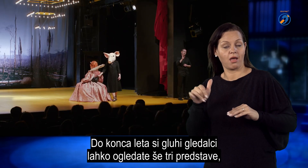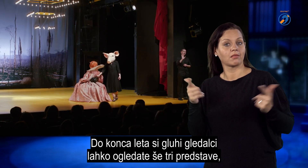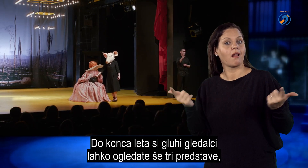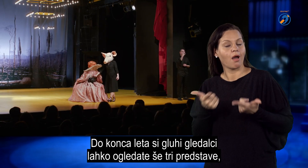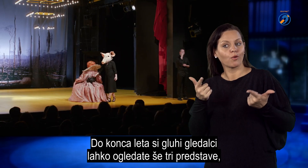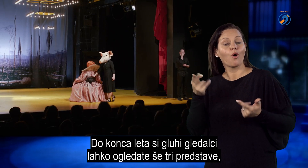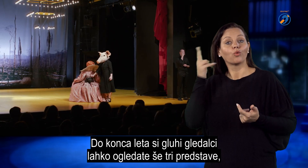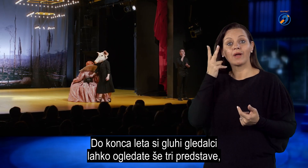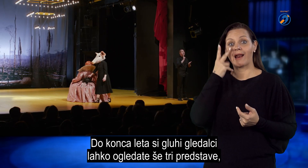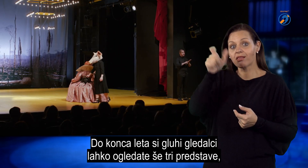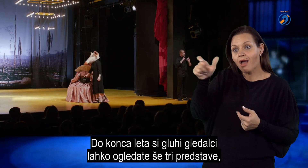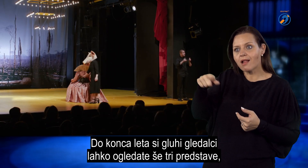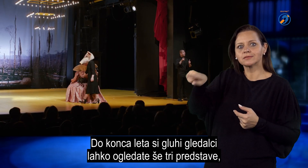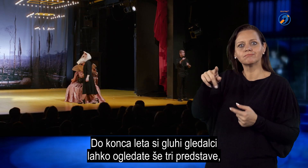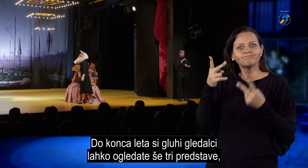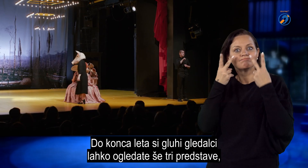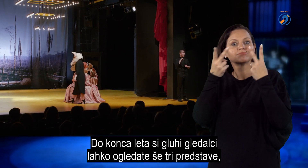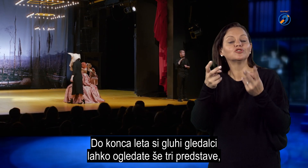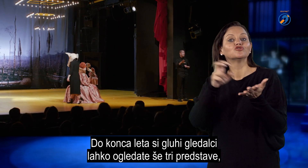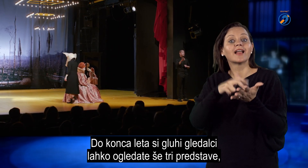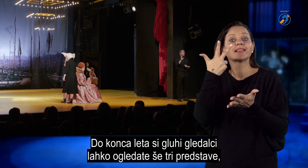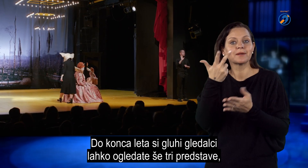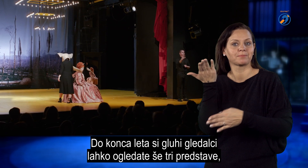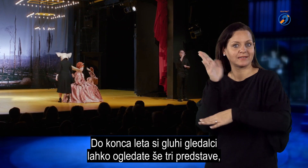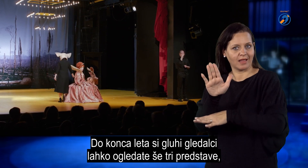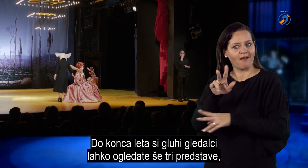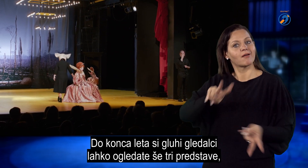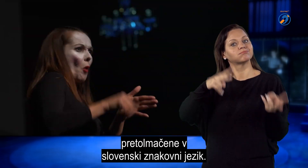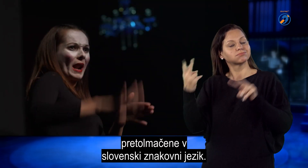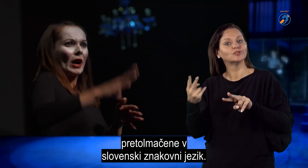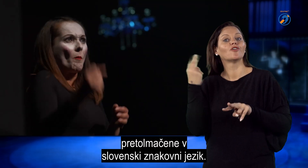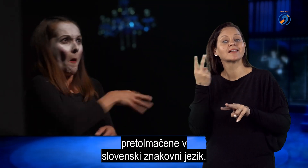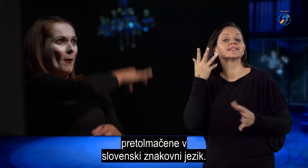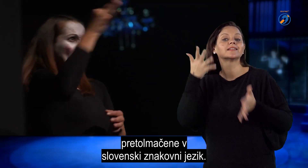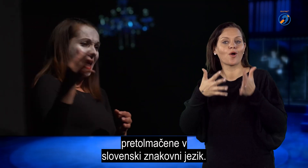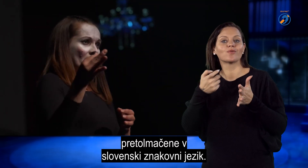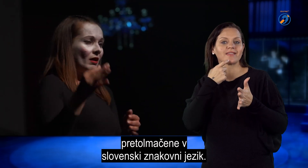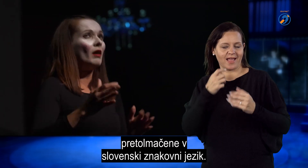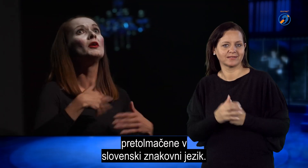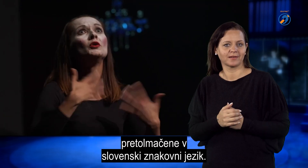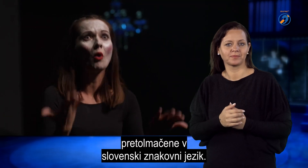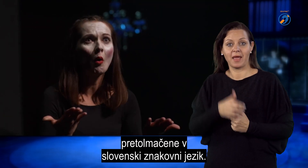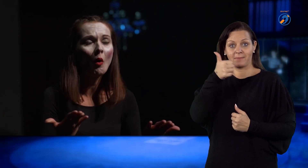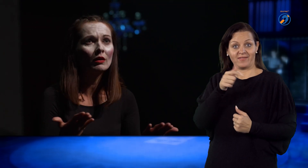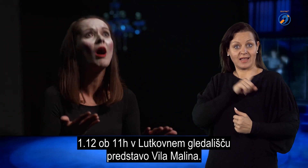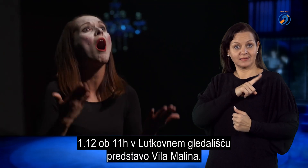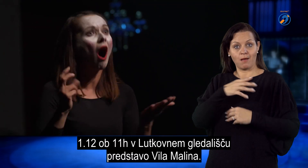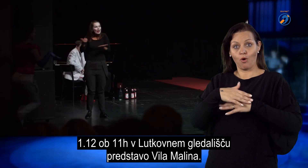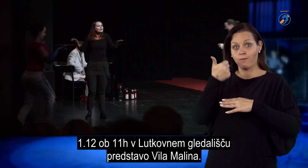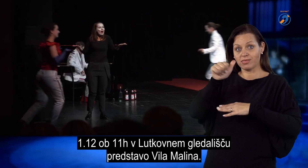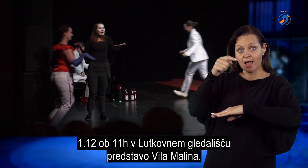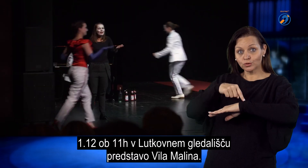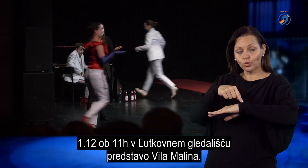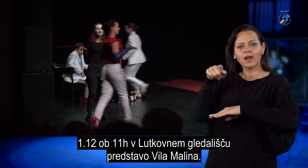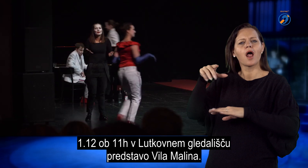Do konca leta si gluhi gledalci lahko ogledate še 3 predstave pretolmačene v slovenski znakovni jezik.